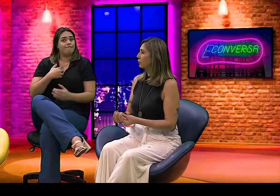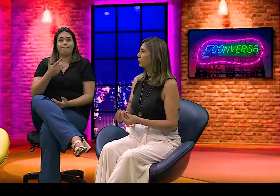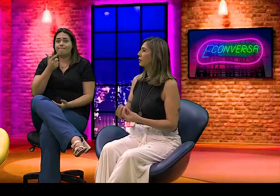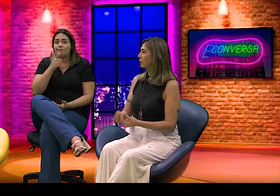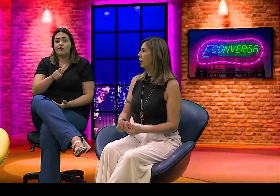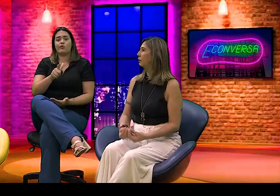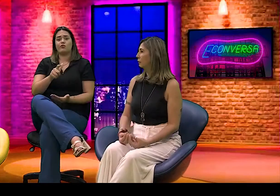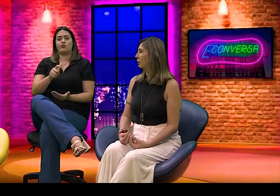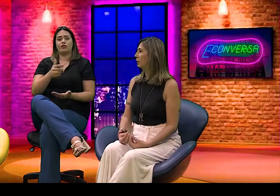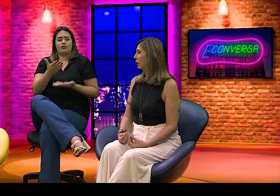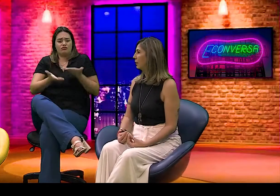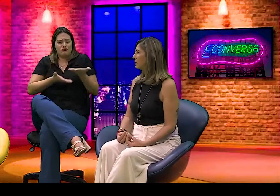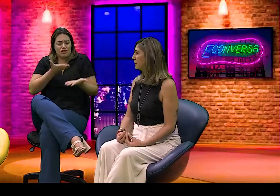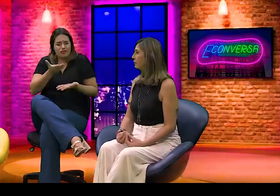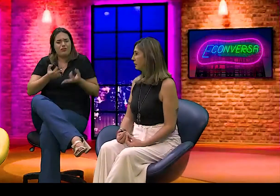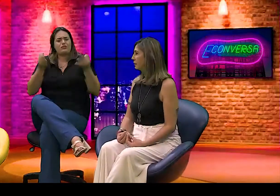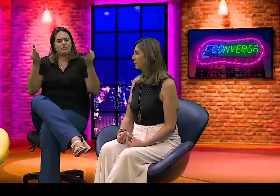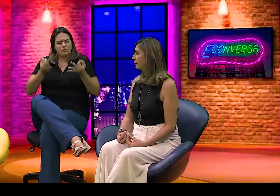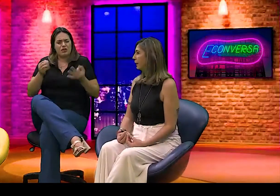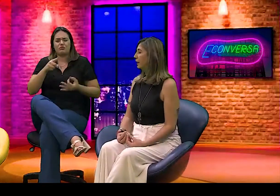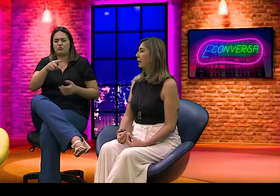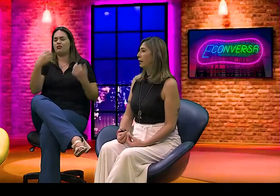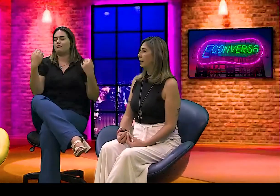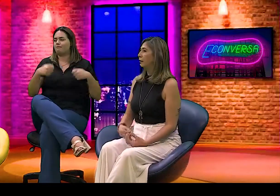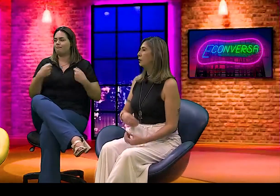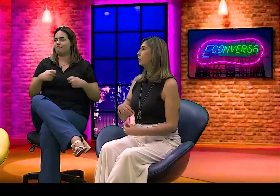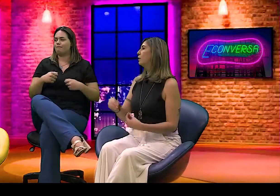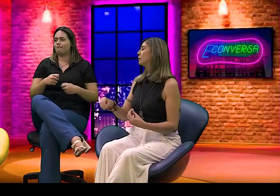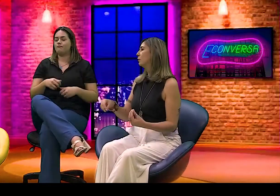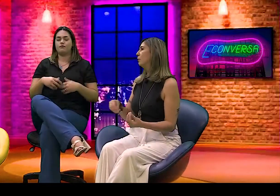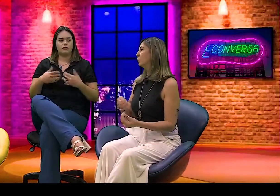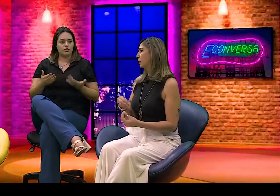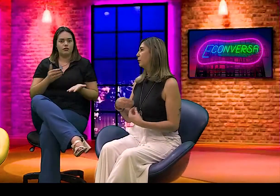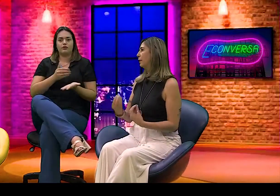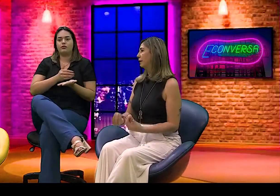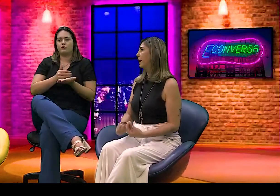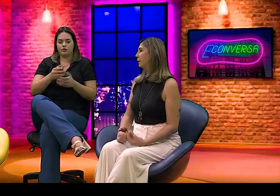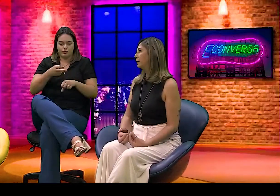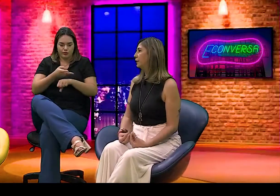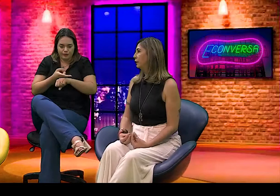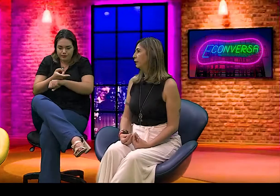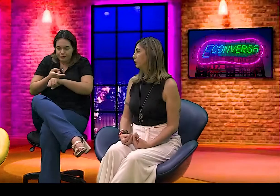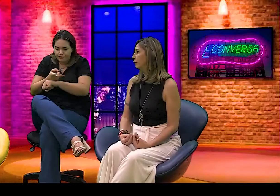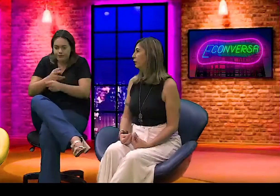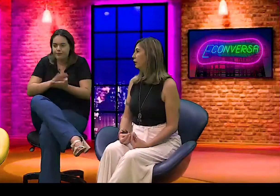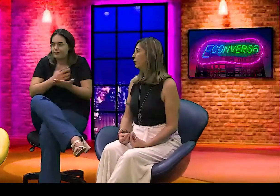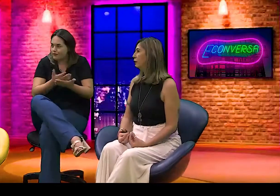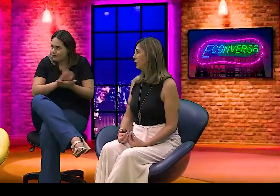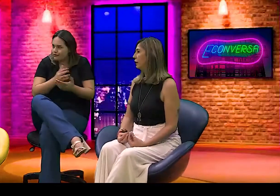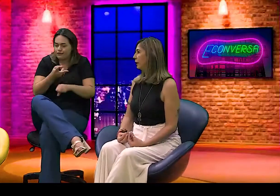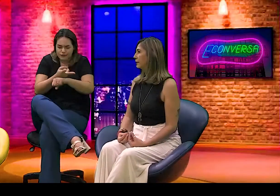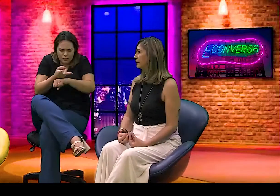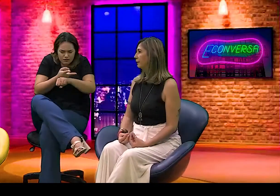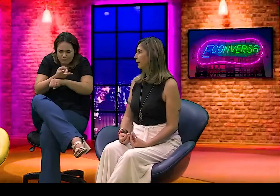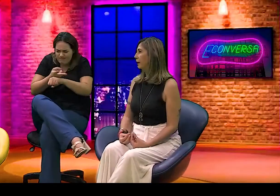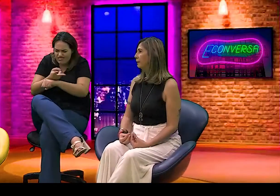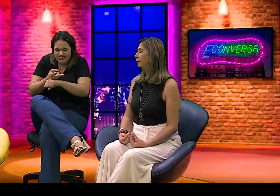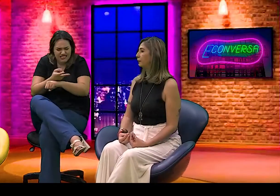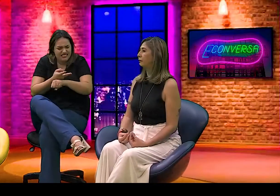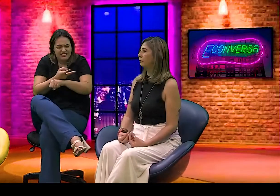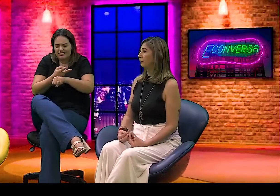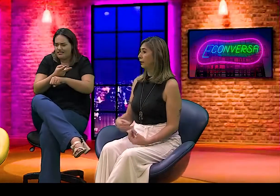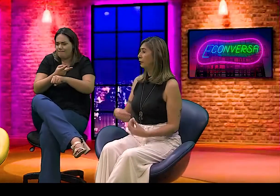essa pessoa o tratamento que ele precisava ter. Então a gente começou uma busca por uma intérprete de Libras,